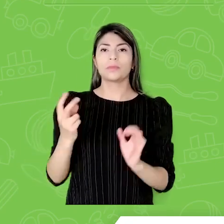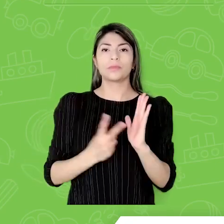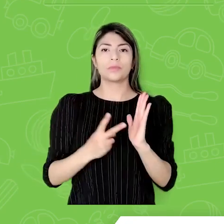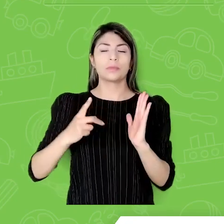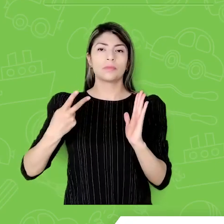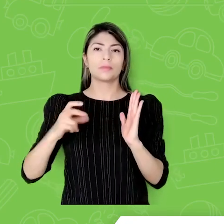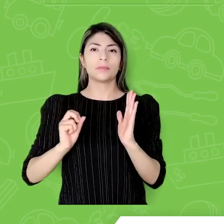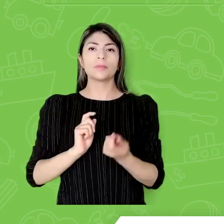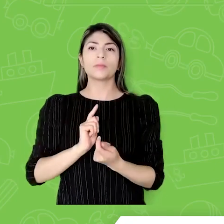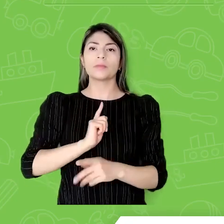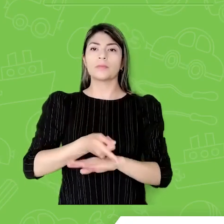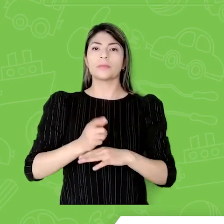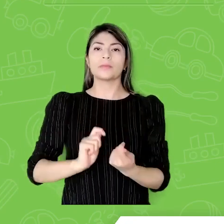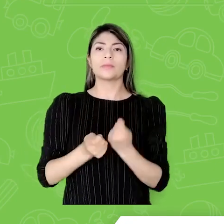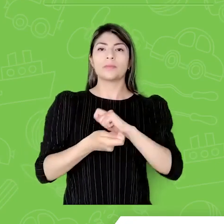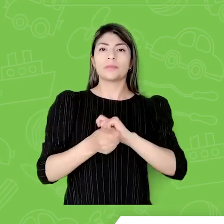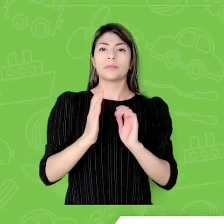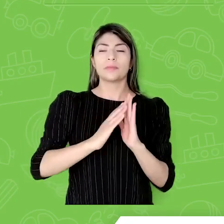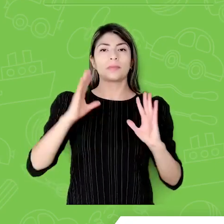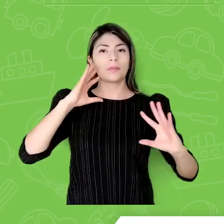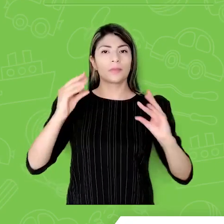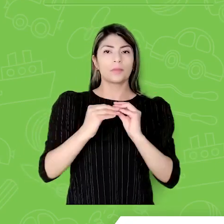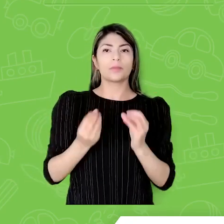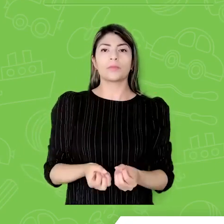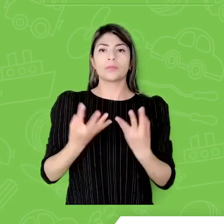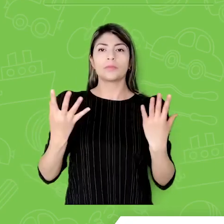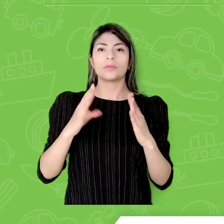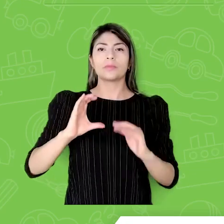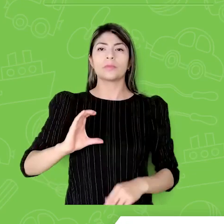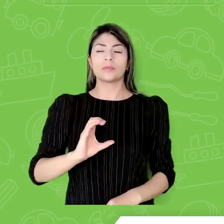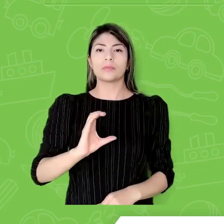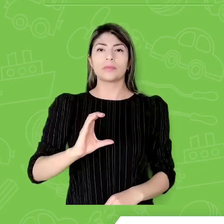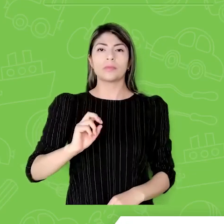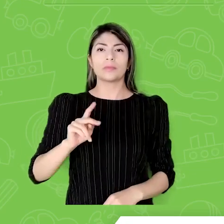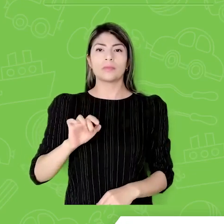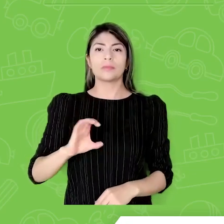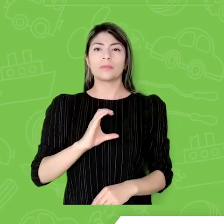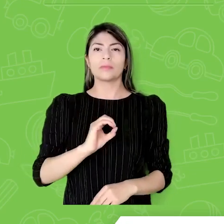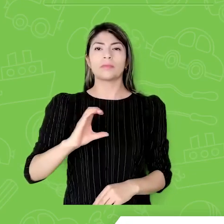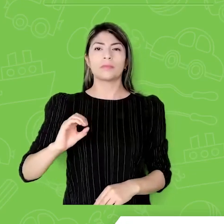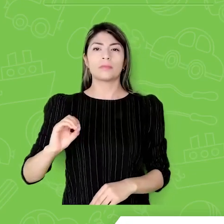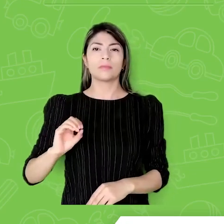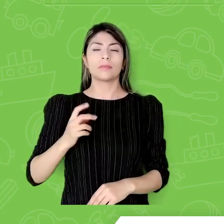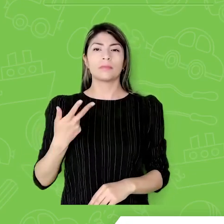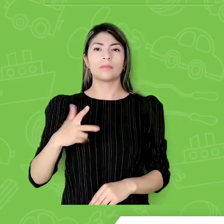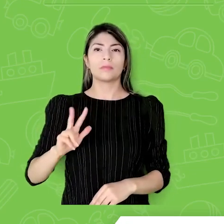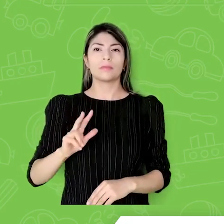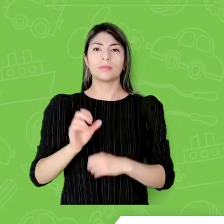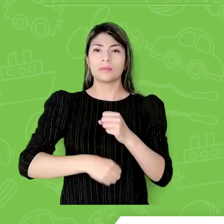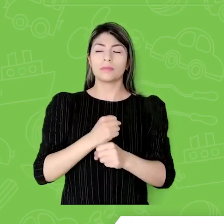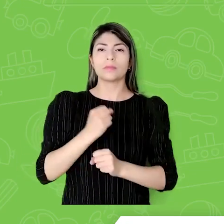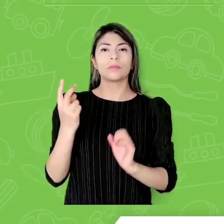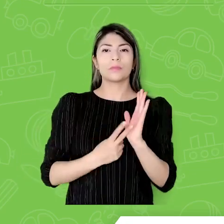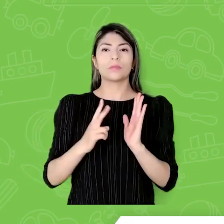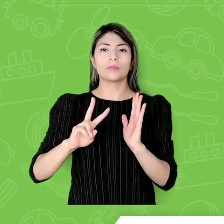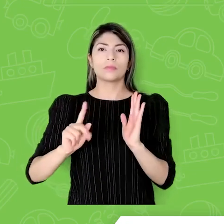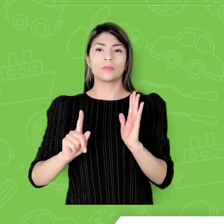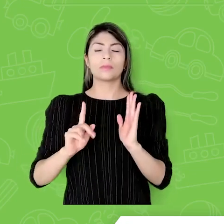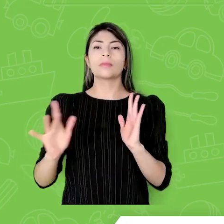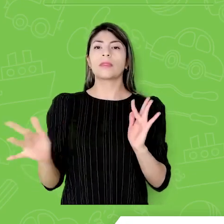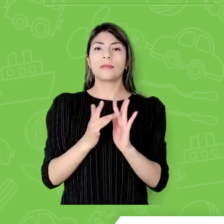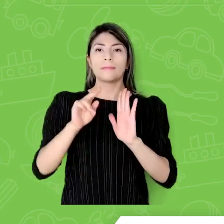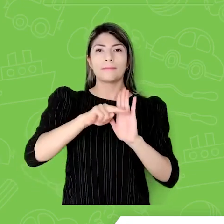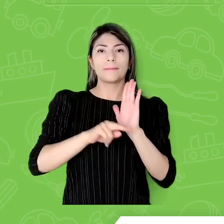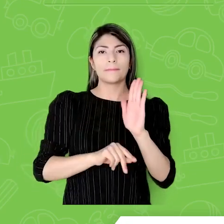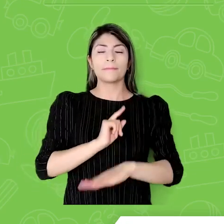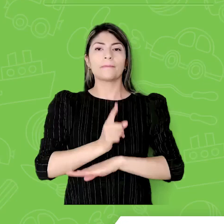de 2020, modificado por el Acuerdo número CNSC 0013 de 2021, o de